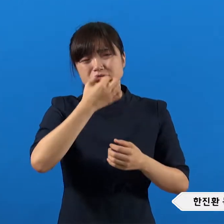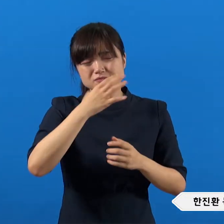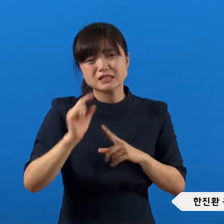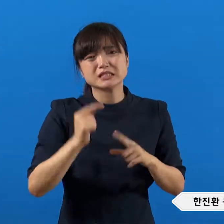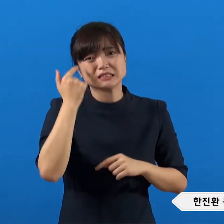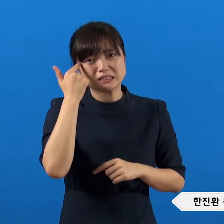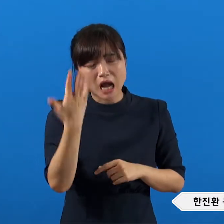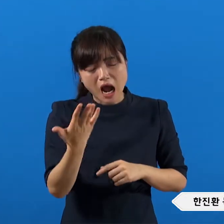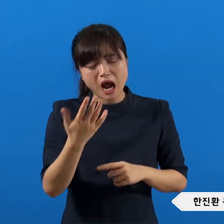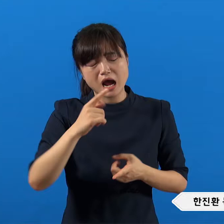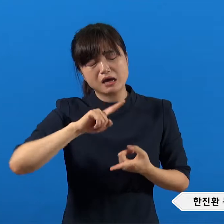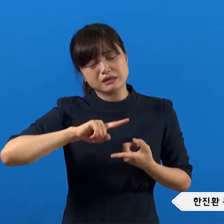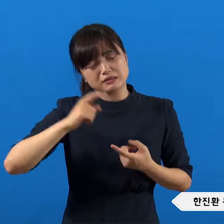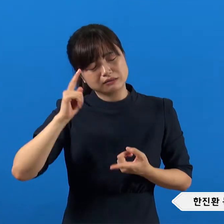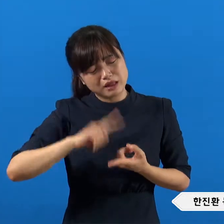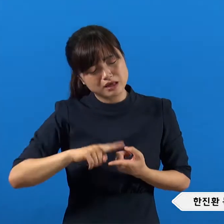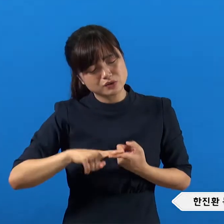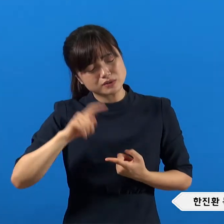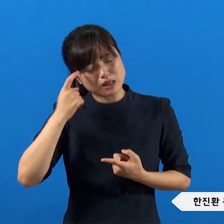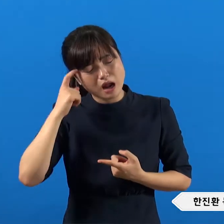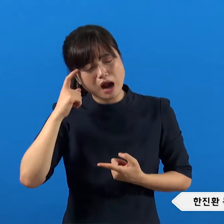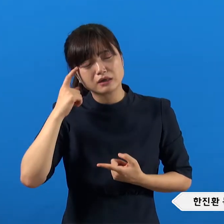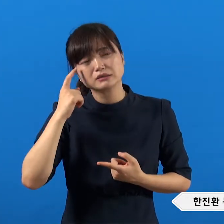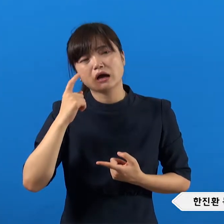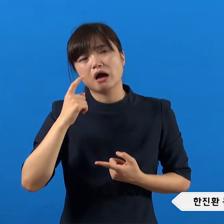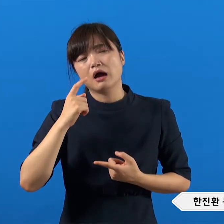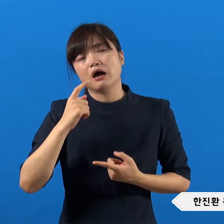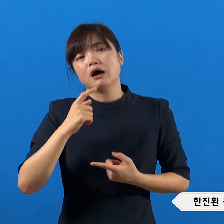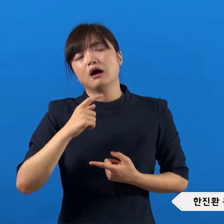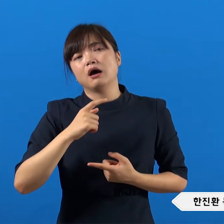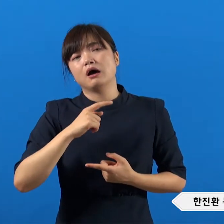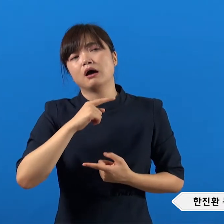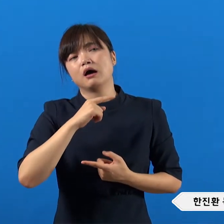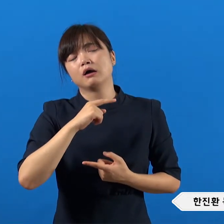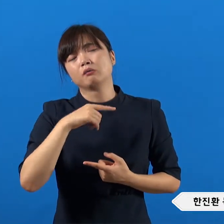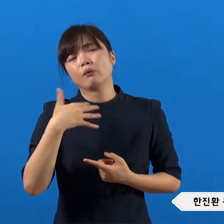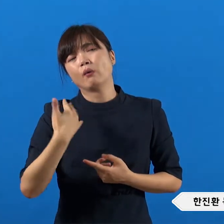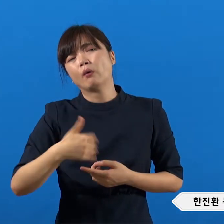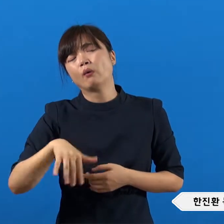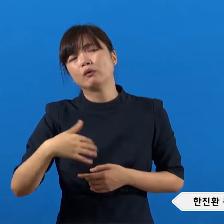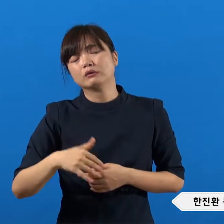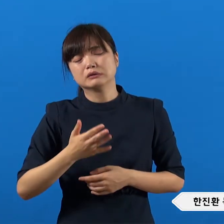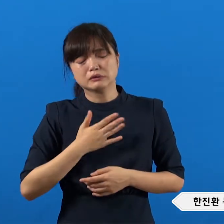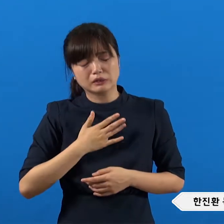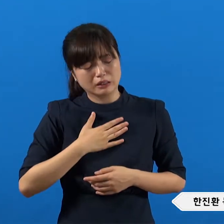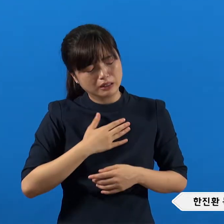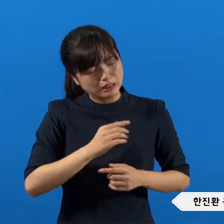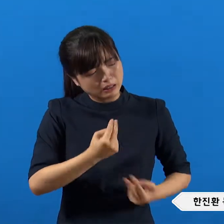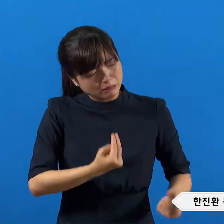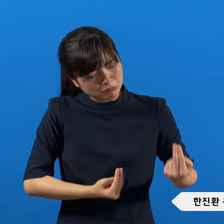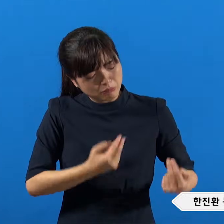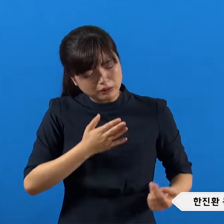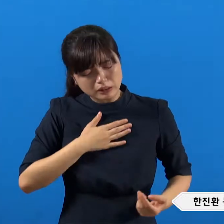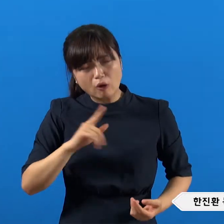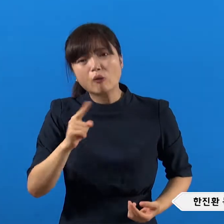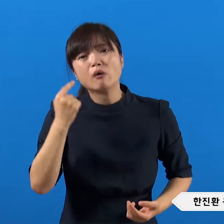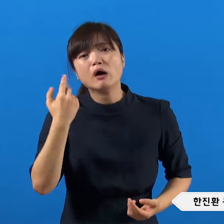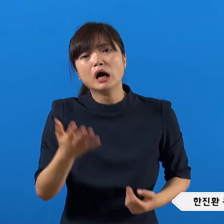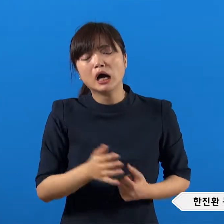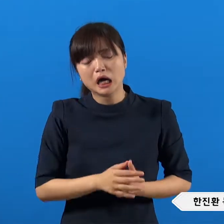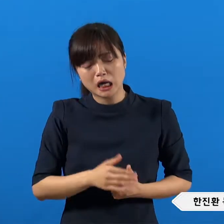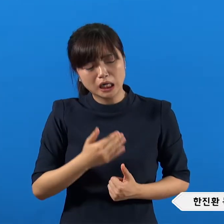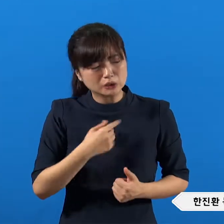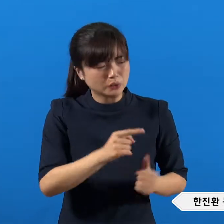그 생각을 하니까 정말 눈시울이 뜨거워졌습니다. 나는 뭔가, 저분은